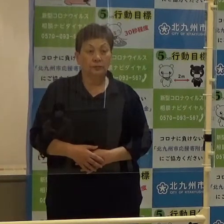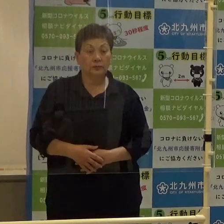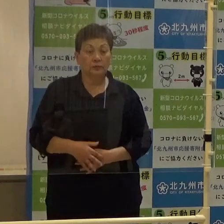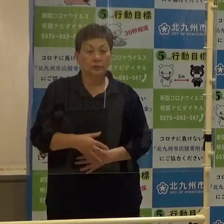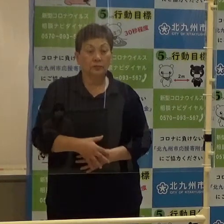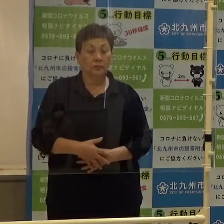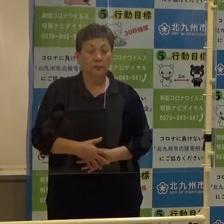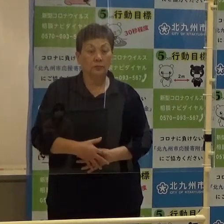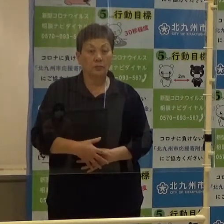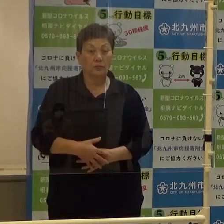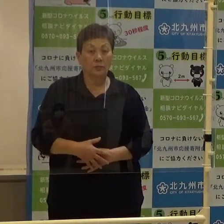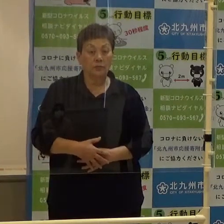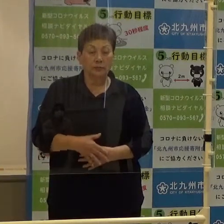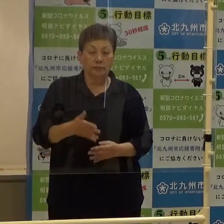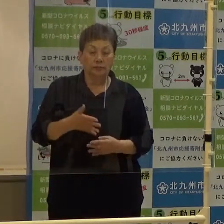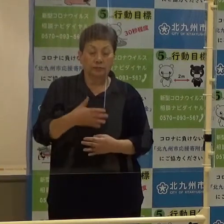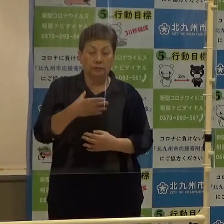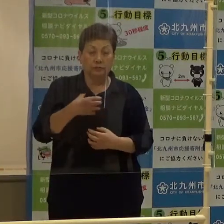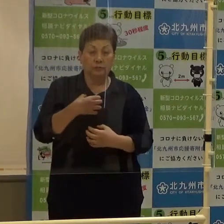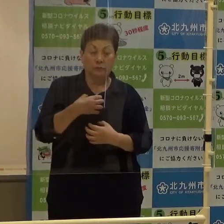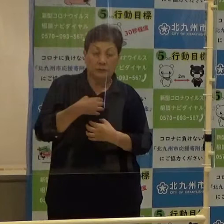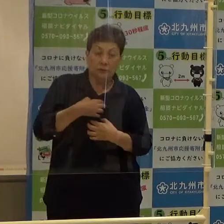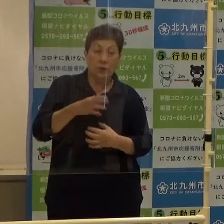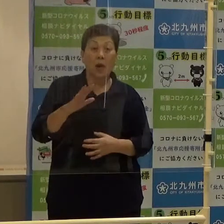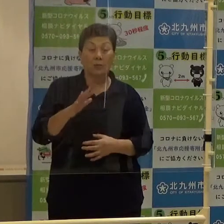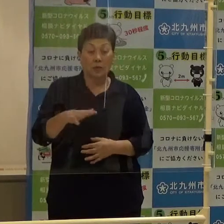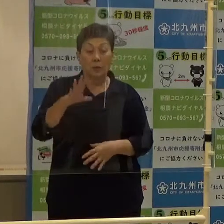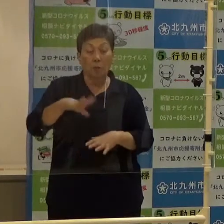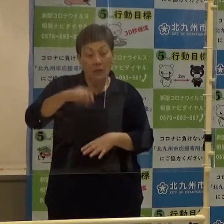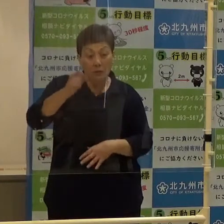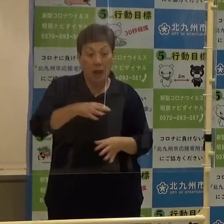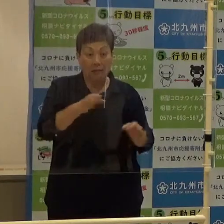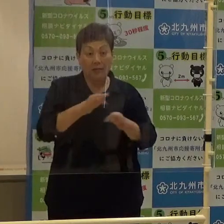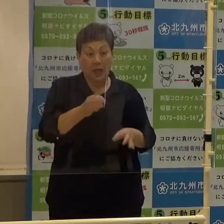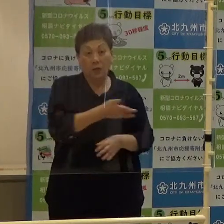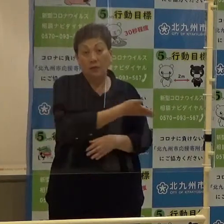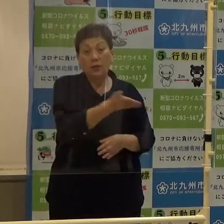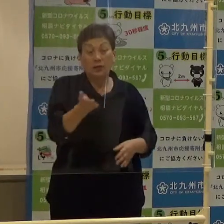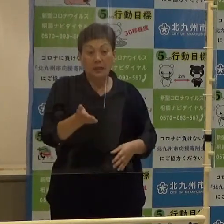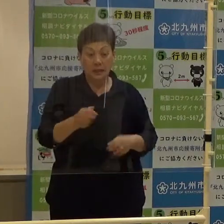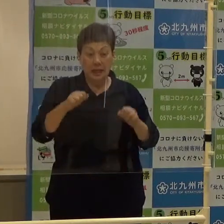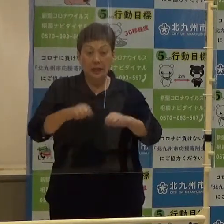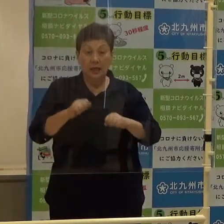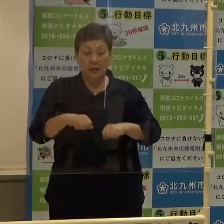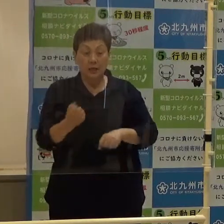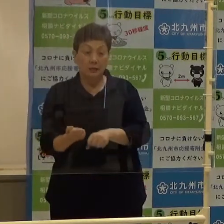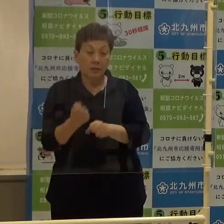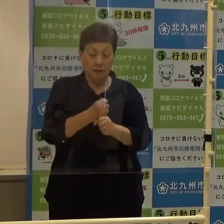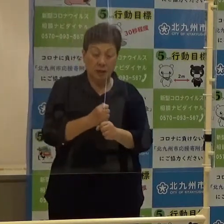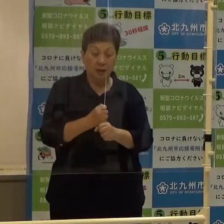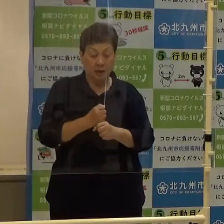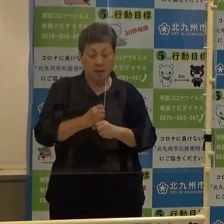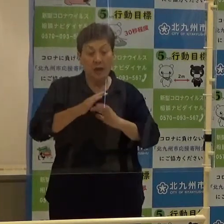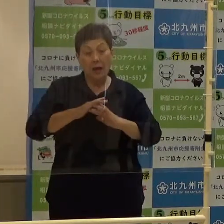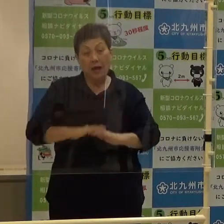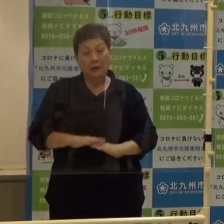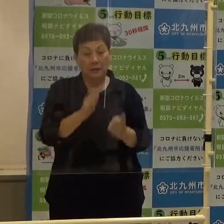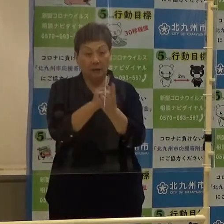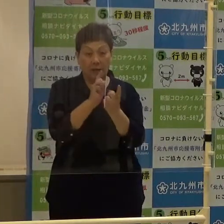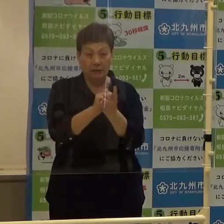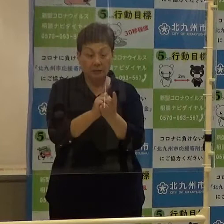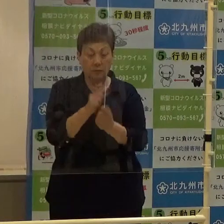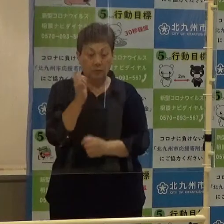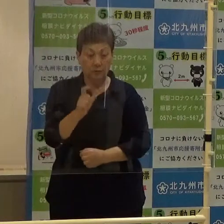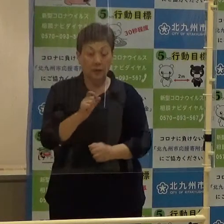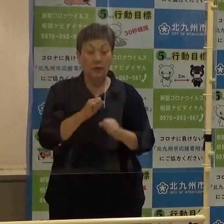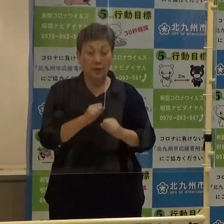り得るわけでありますけれども、まずはお店の皆さん方に元気になって安全対策をしっかりやって、